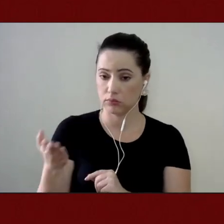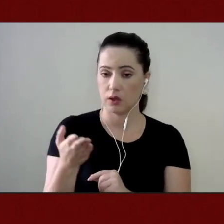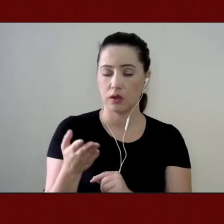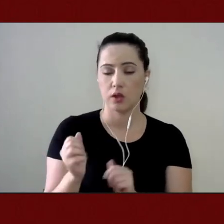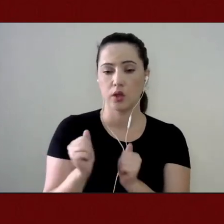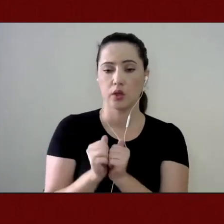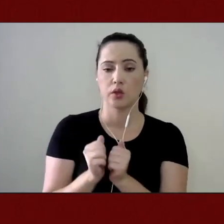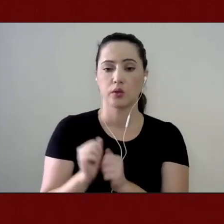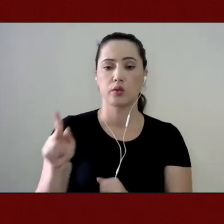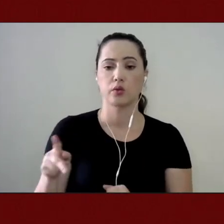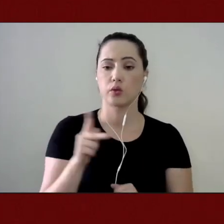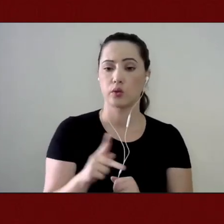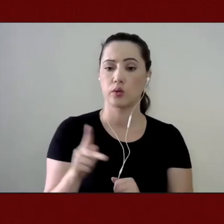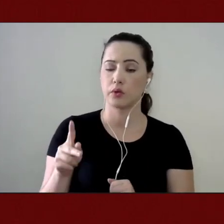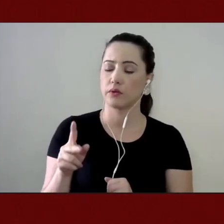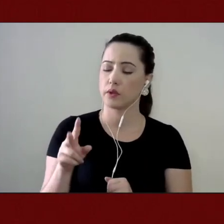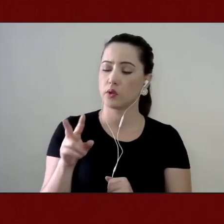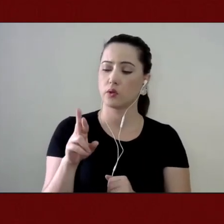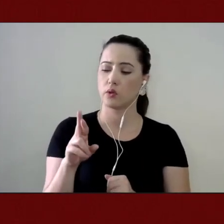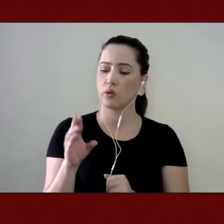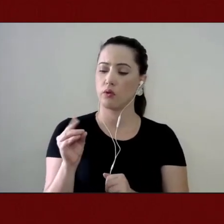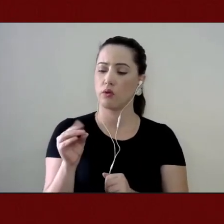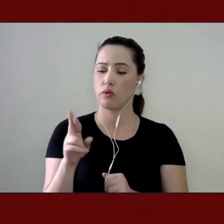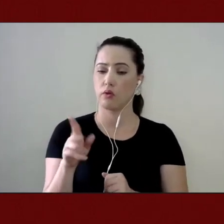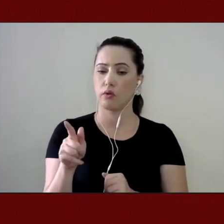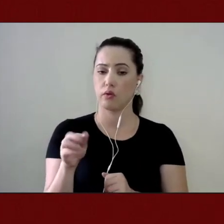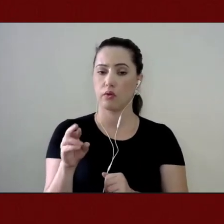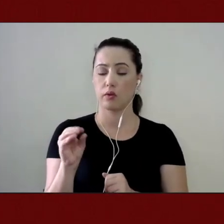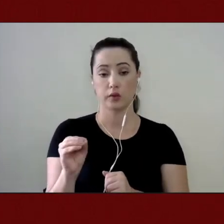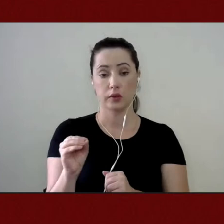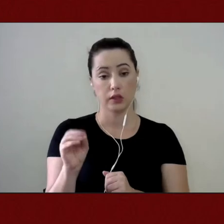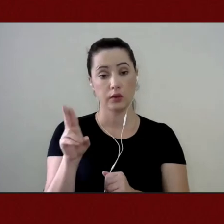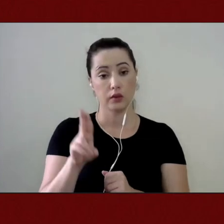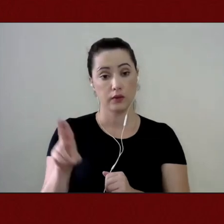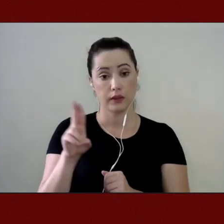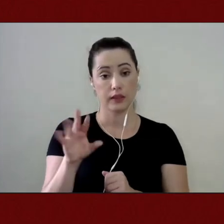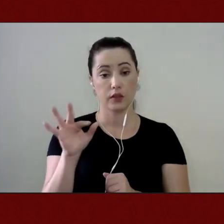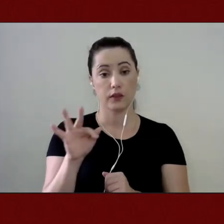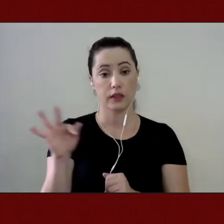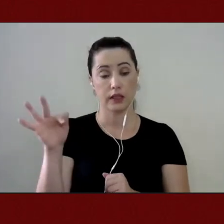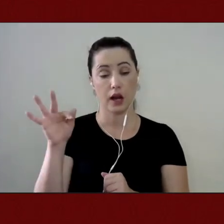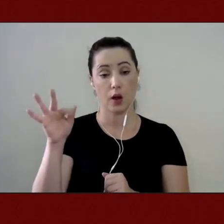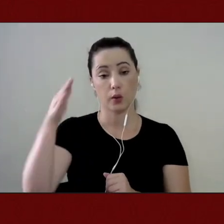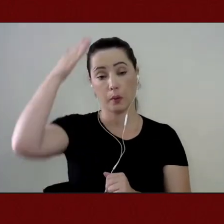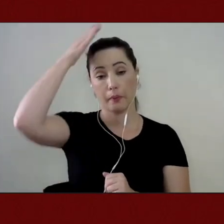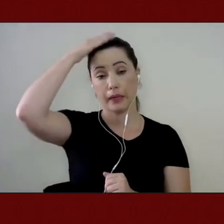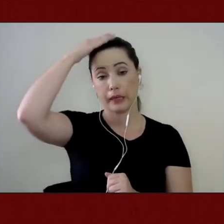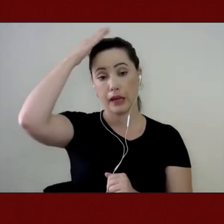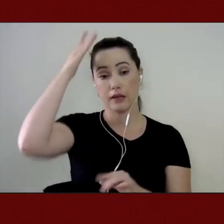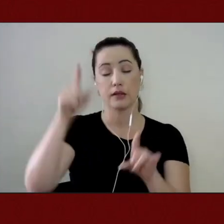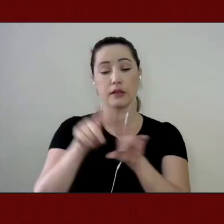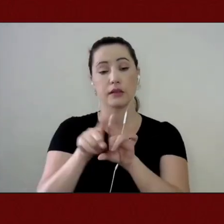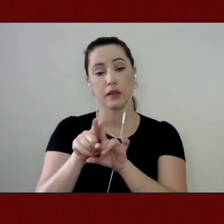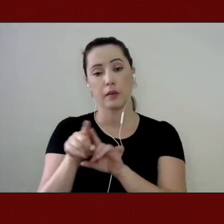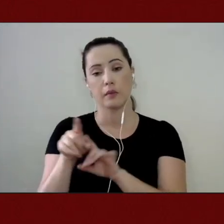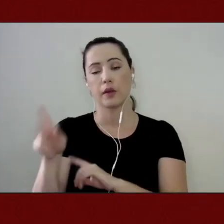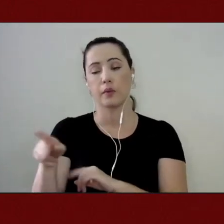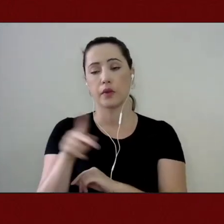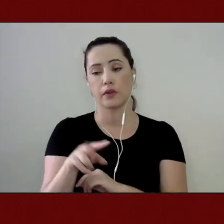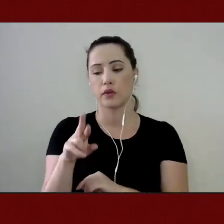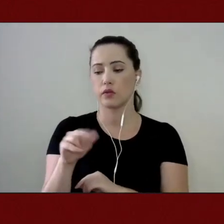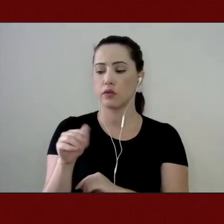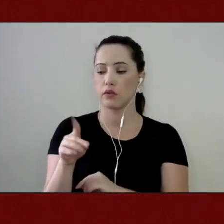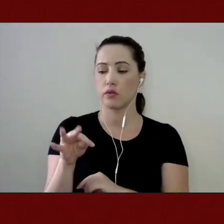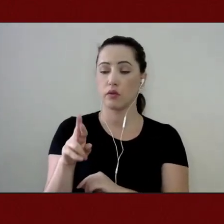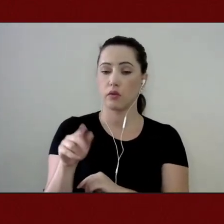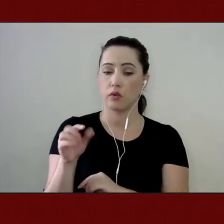professores Rodrigo Tchaika, da Universidade Federal do Paraná, e Rodrigo Pato Samota, da Universidade Federal de